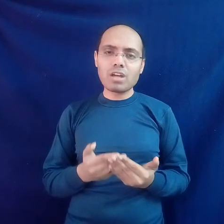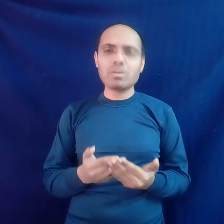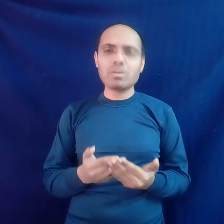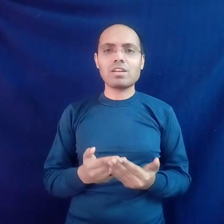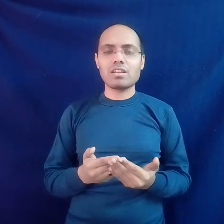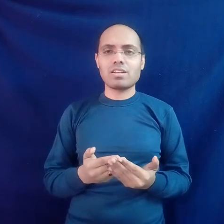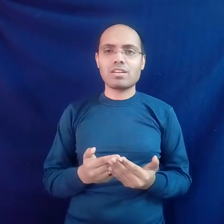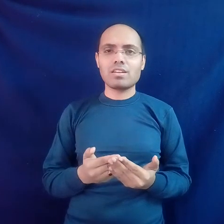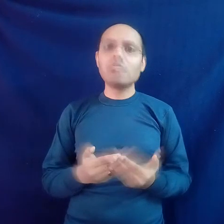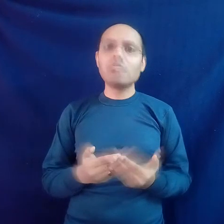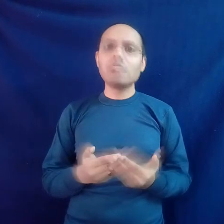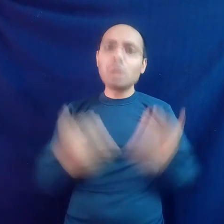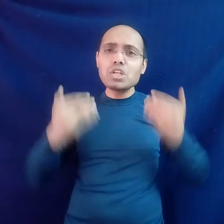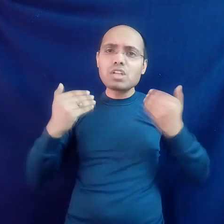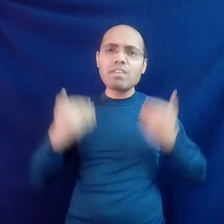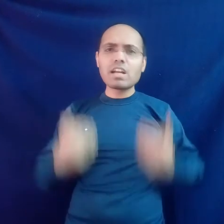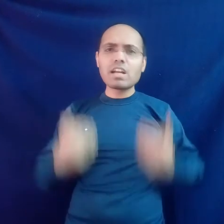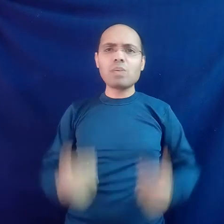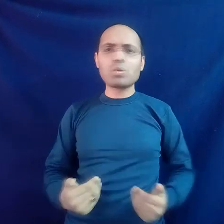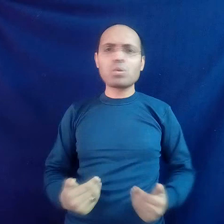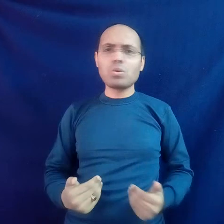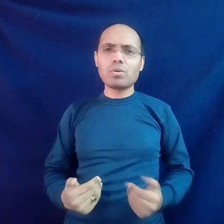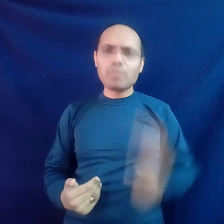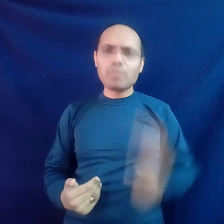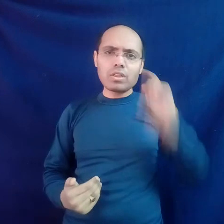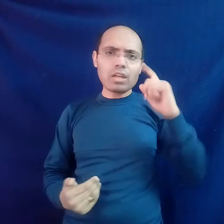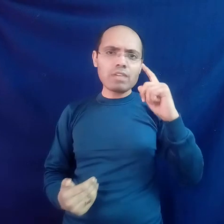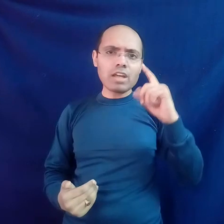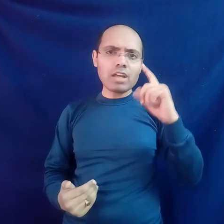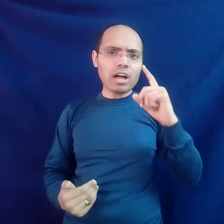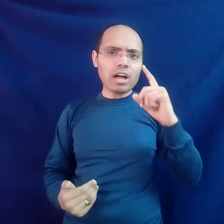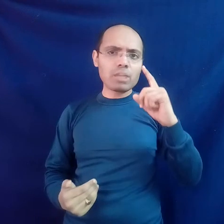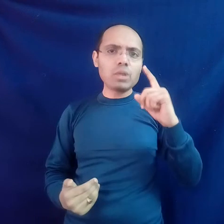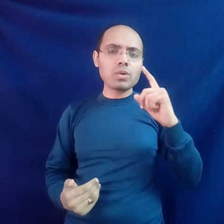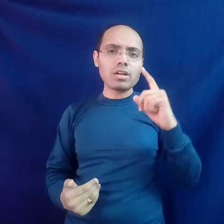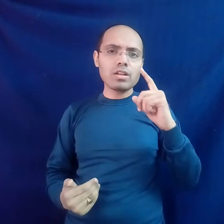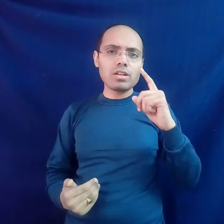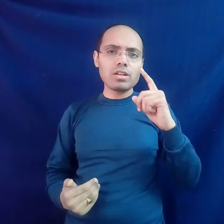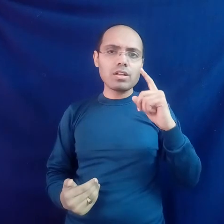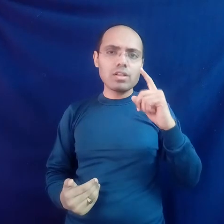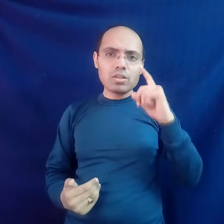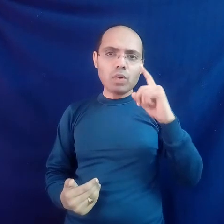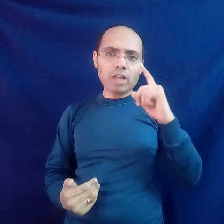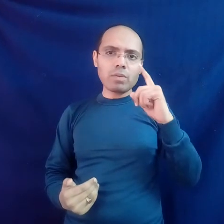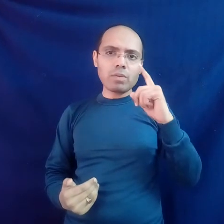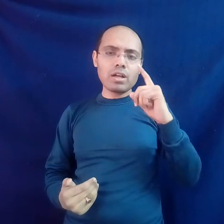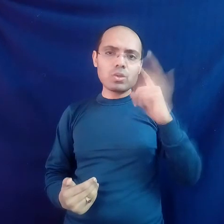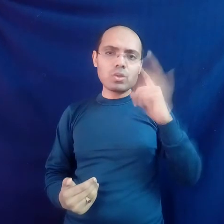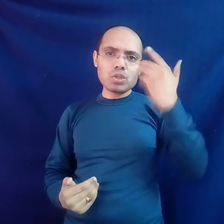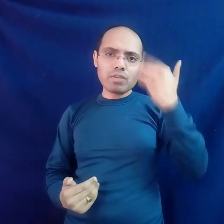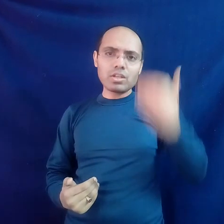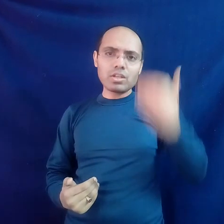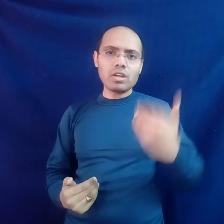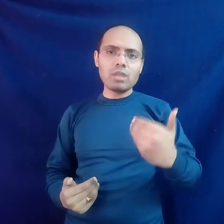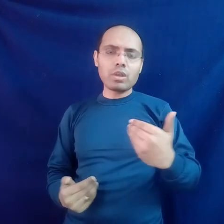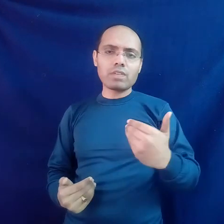है, वो इस शरीर का नाम है। दोस्तों, इसके अंदर की आत्मा जो है, जो आत्मा है जो इस शरीर के अंदर वास